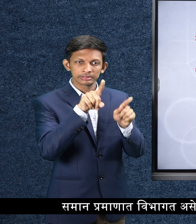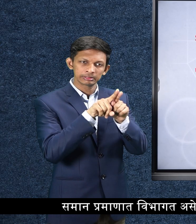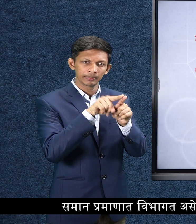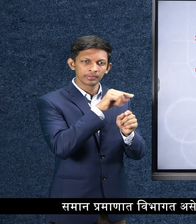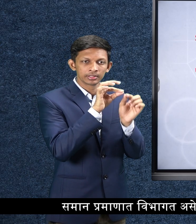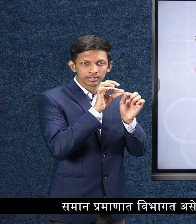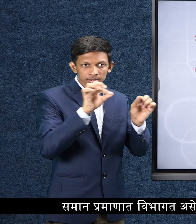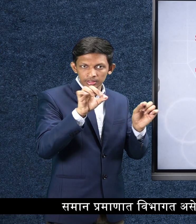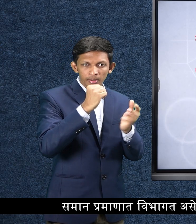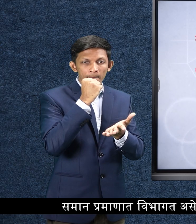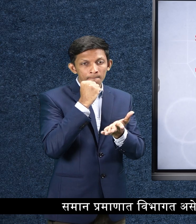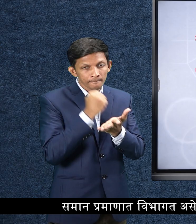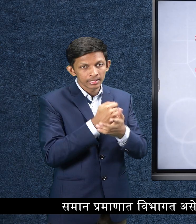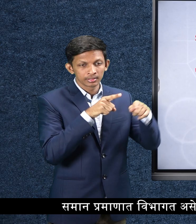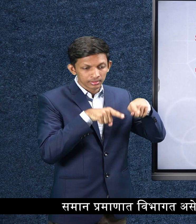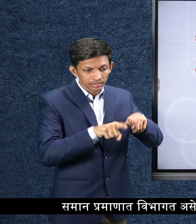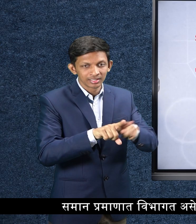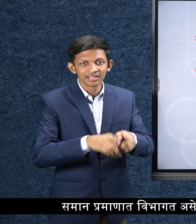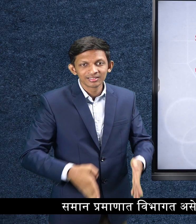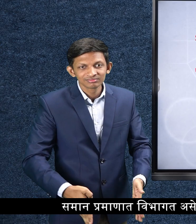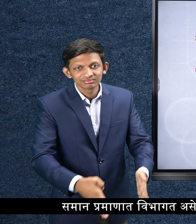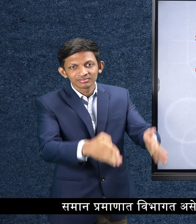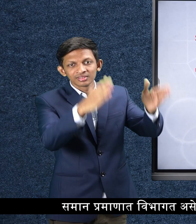ती रेषा तिसऱ्या बाजू समांतर असावी.